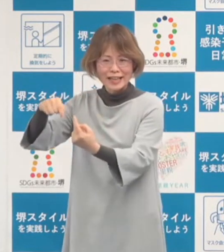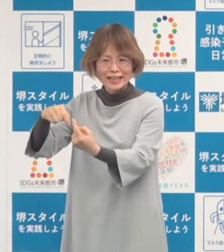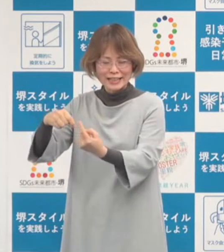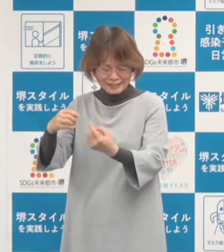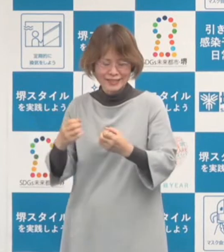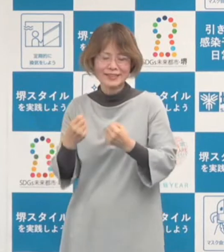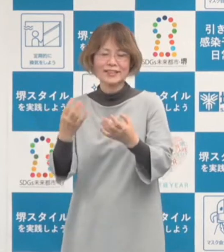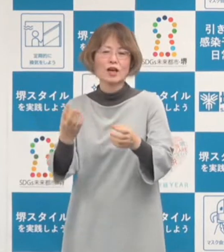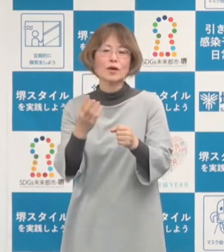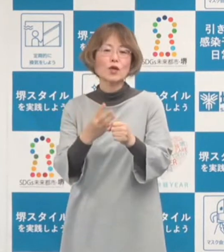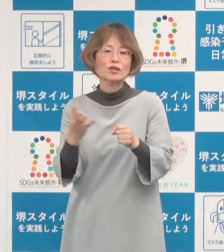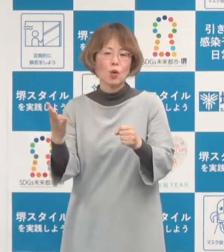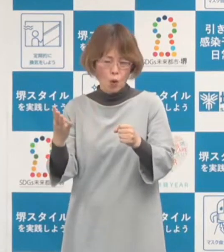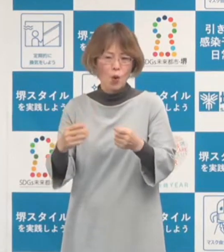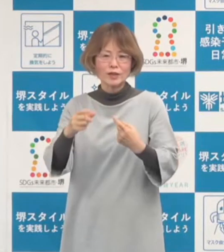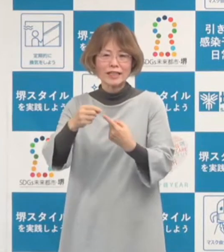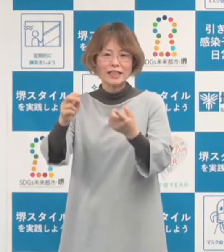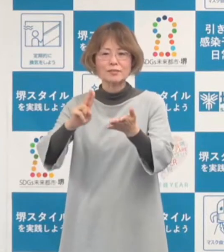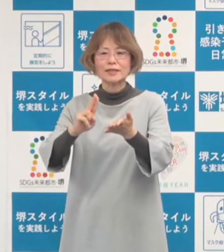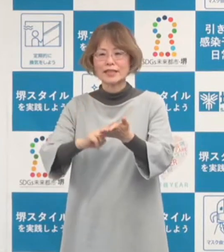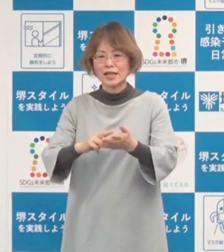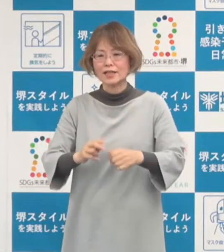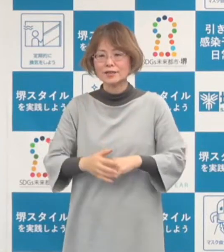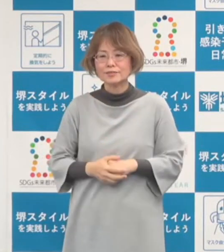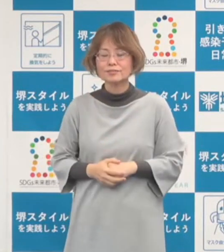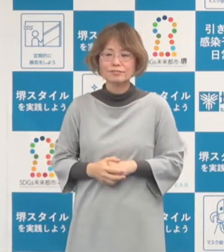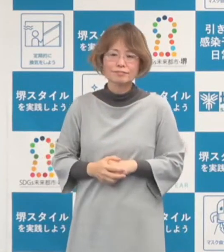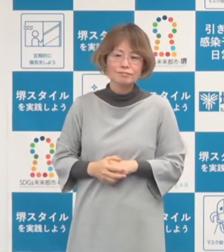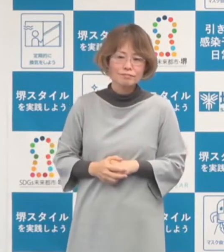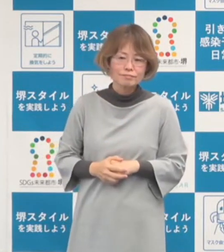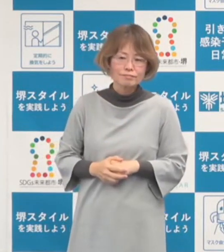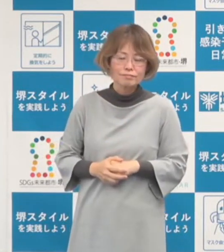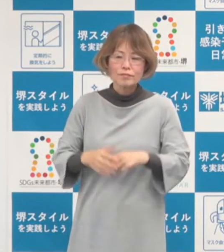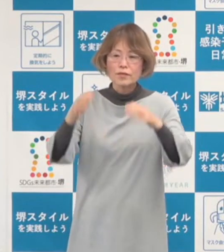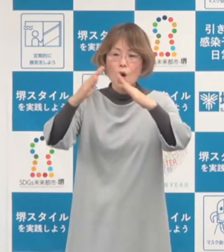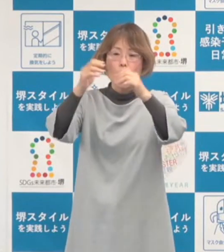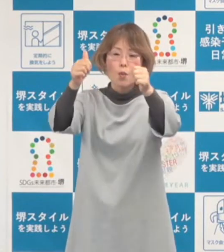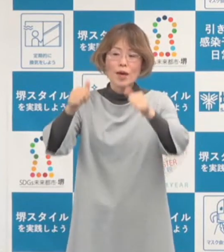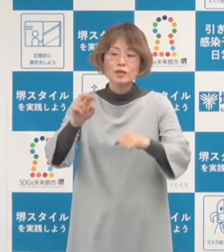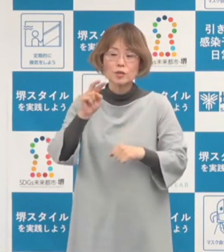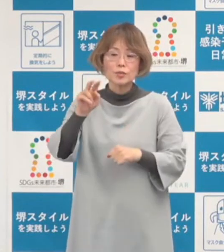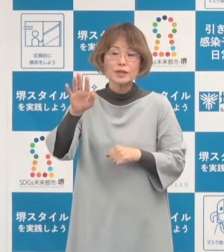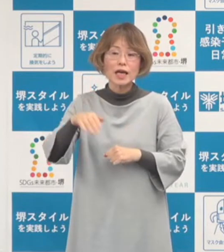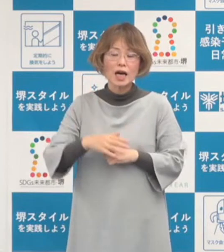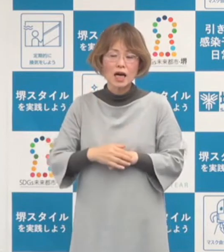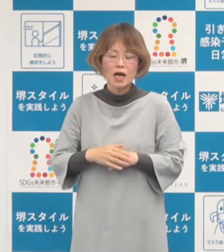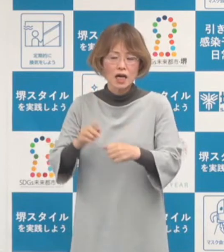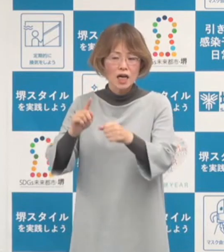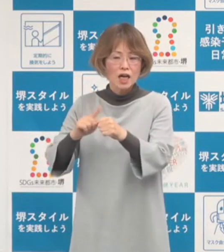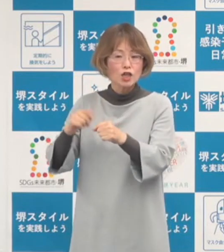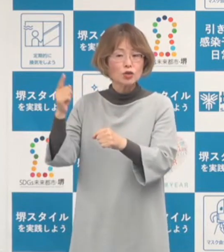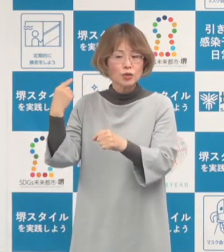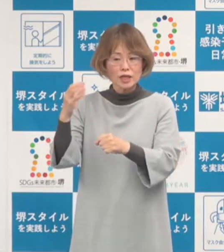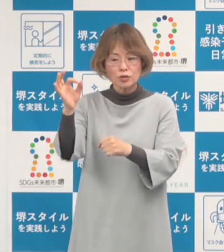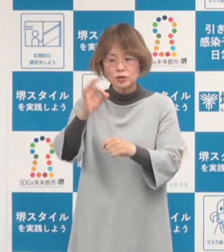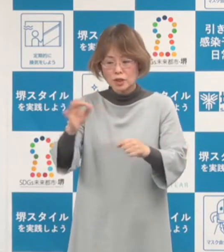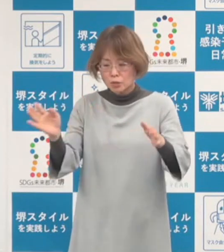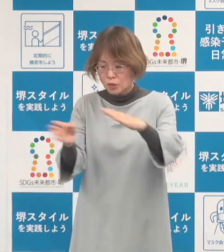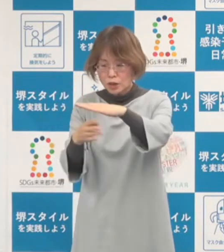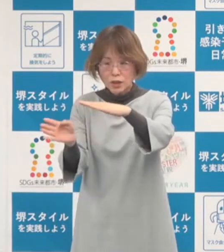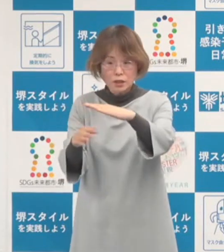選定に至ったということです。 ホームページちょっと見たんですけれども、すでに去年の商品は入ってないですよね。